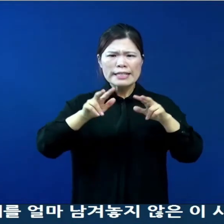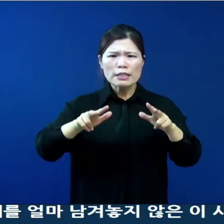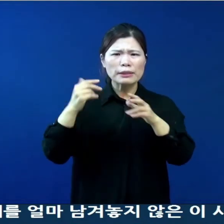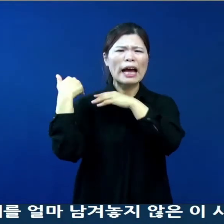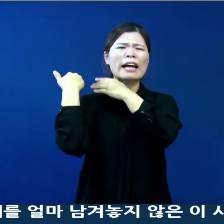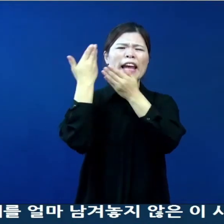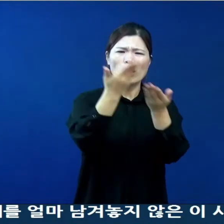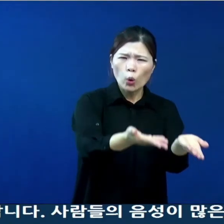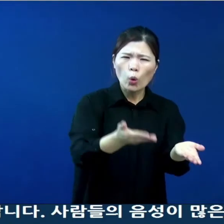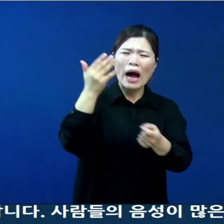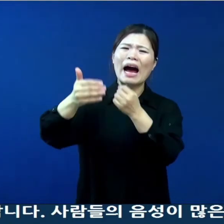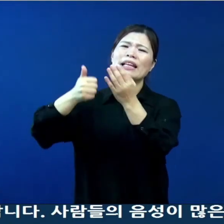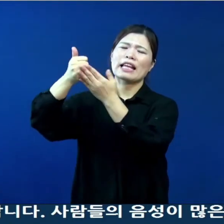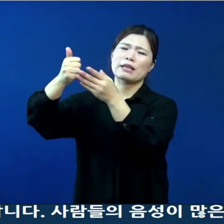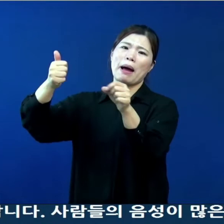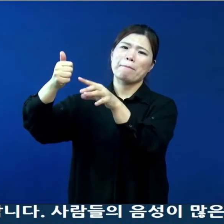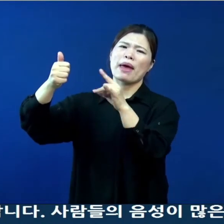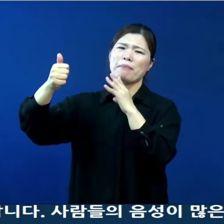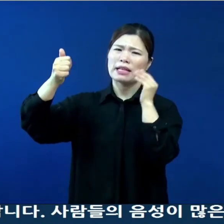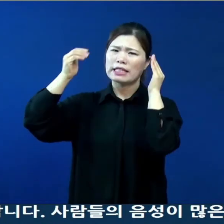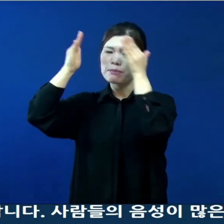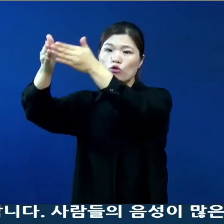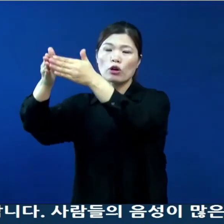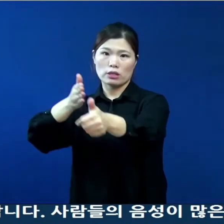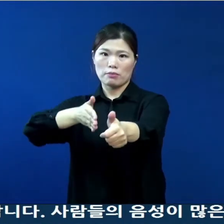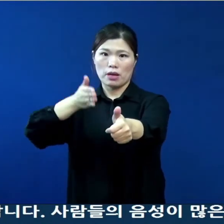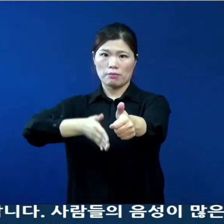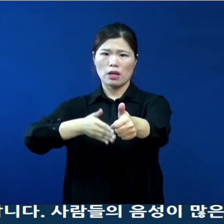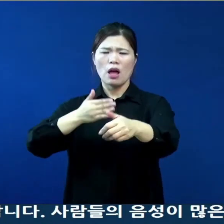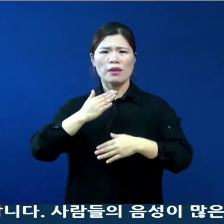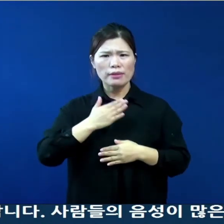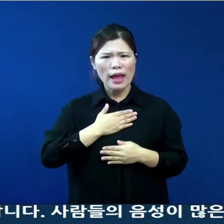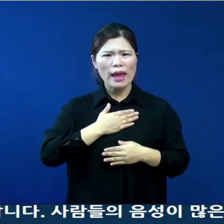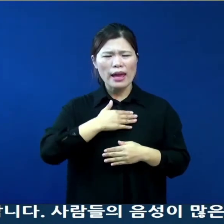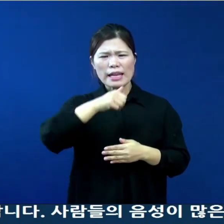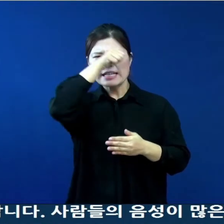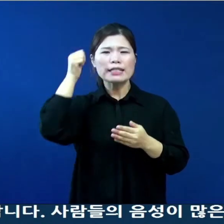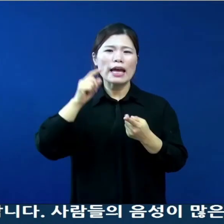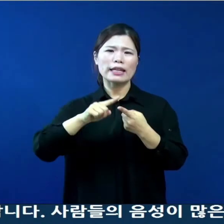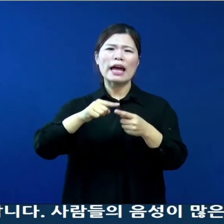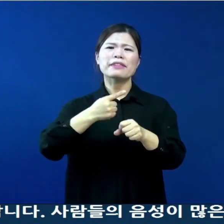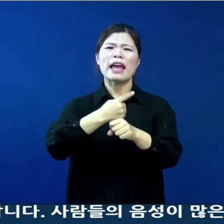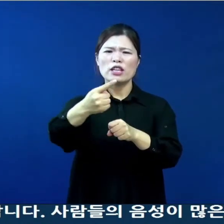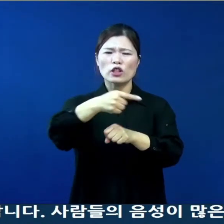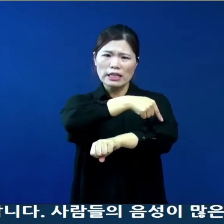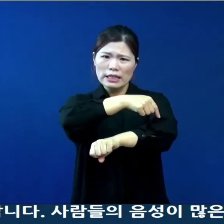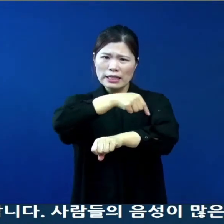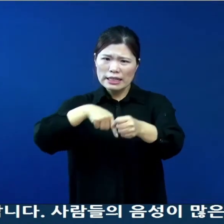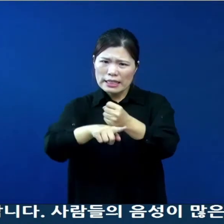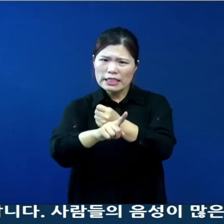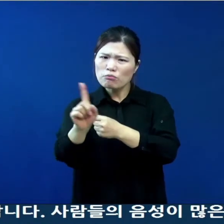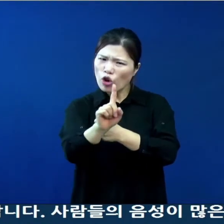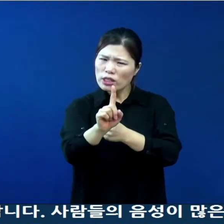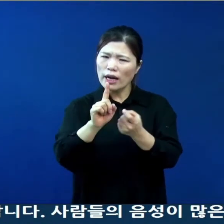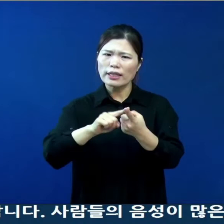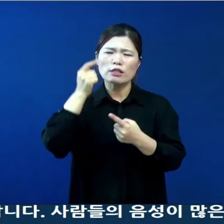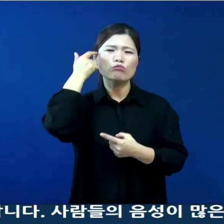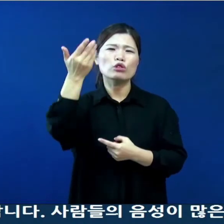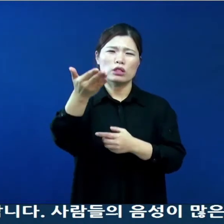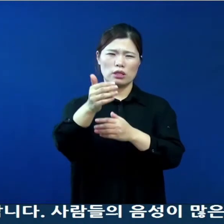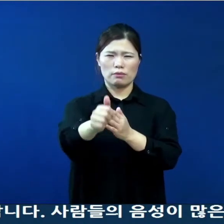하나님의 내 인생을 향한 뜻이 무엇인지 묻고 구하시기 바랍니다. 작년 한 해 사람들이 세운 모든